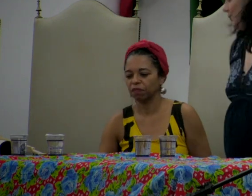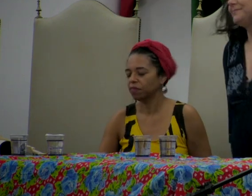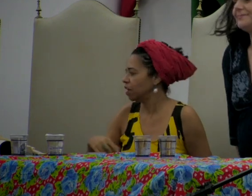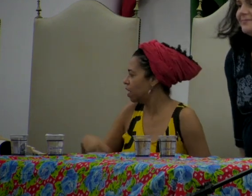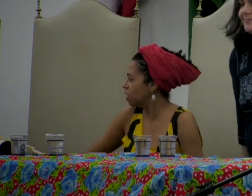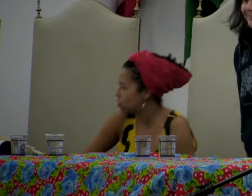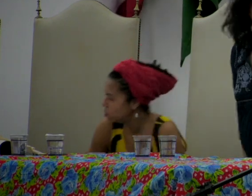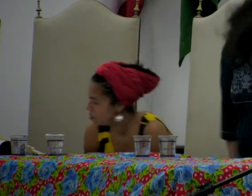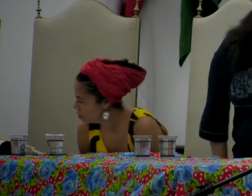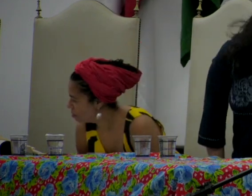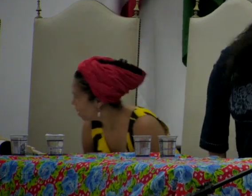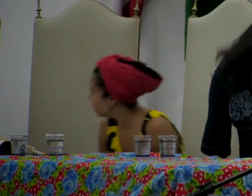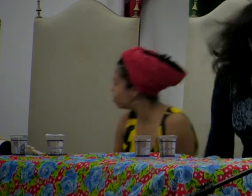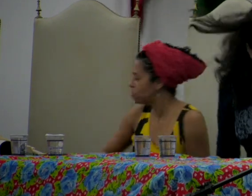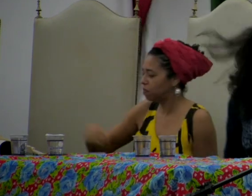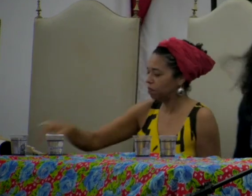aí.